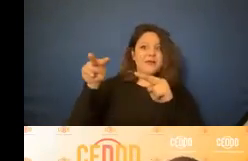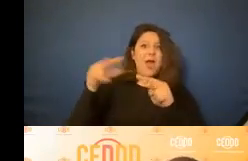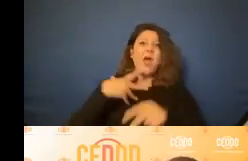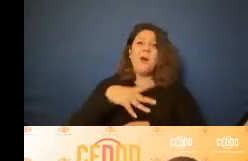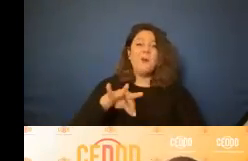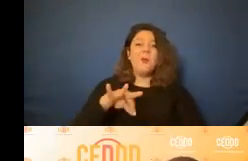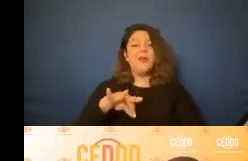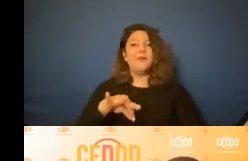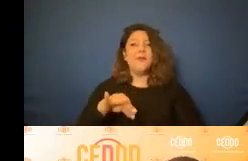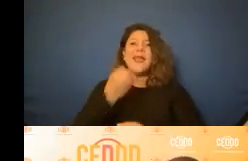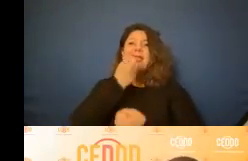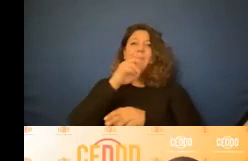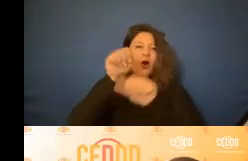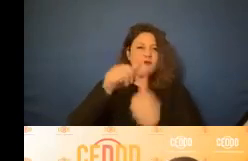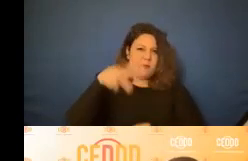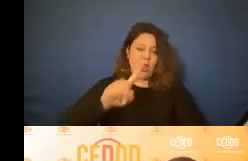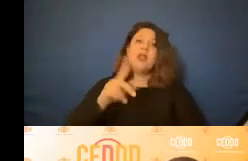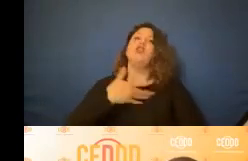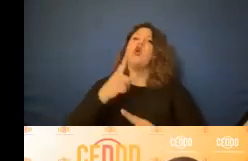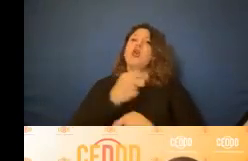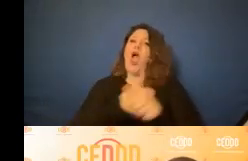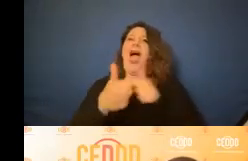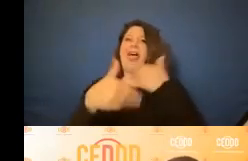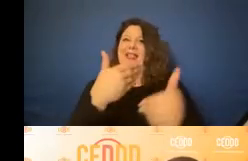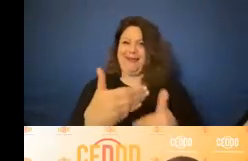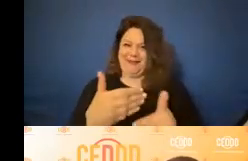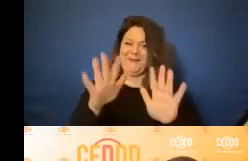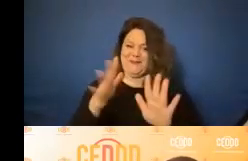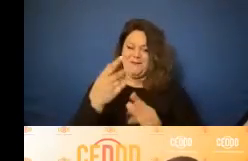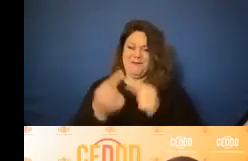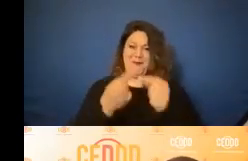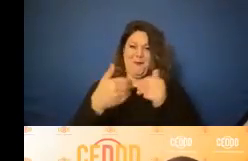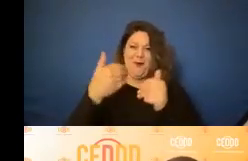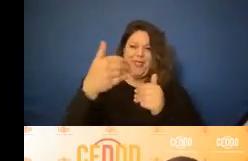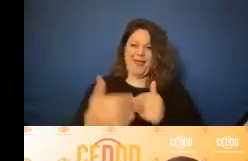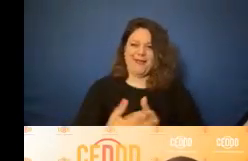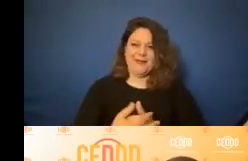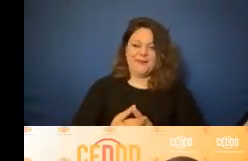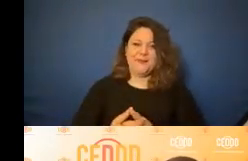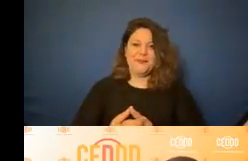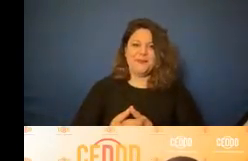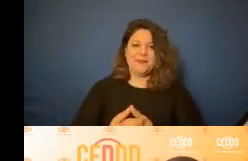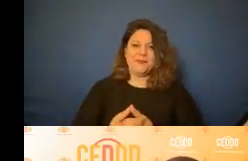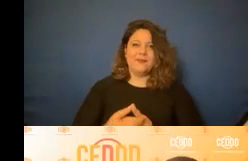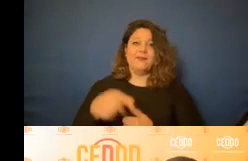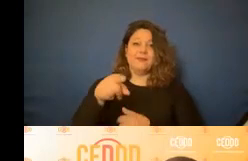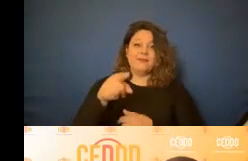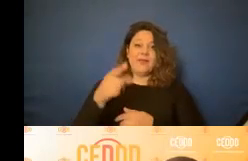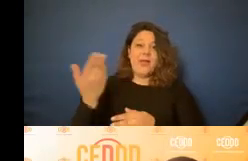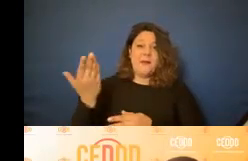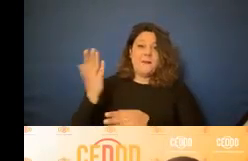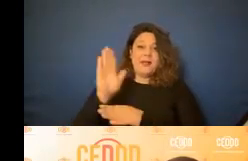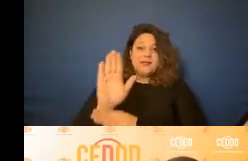pero no me quiero adelantar demasiado, vamos a ir hacia adelante. Bueno, en esta